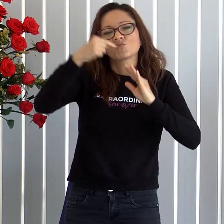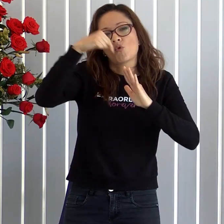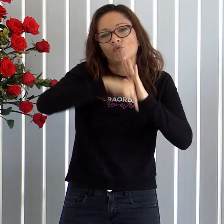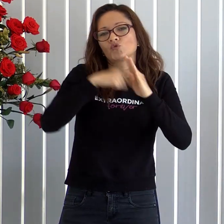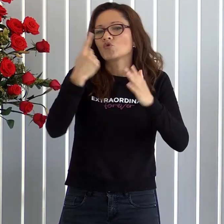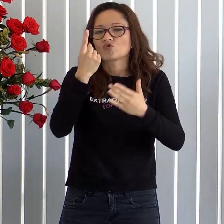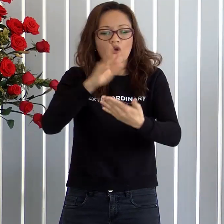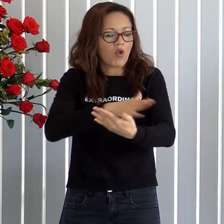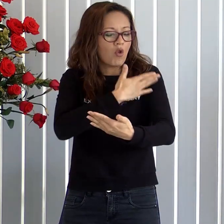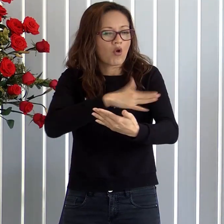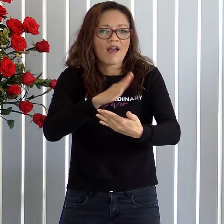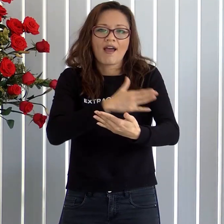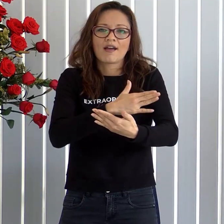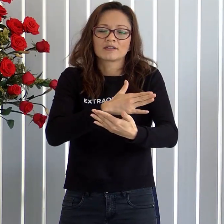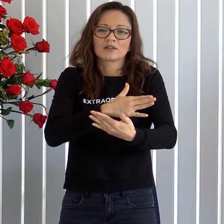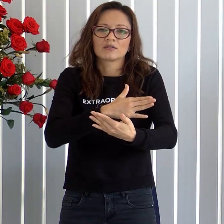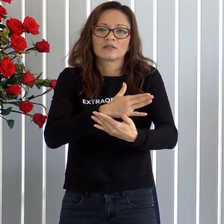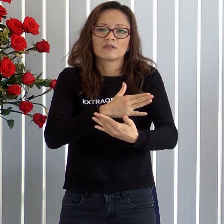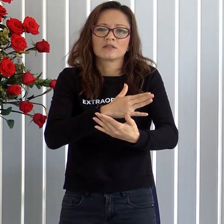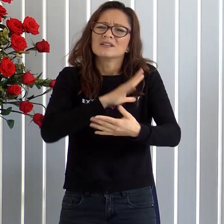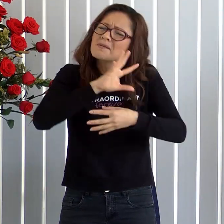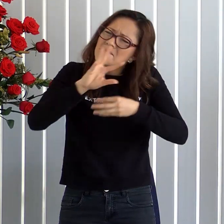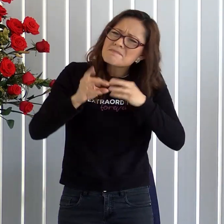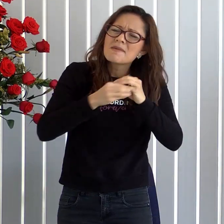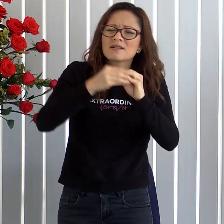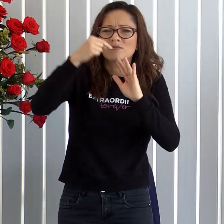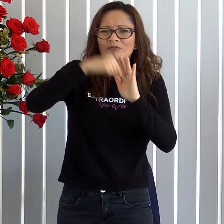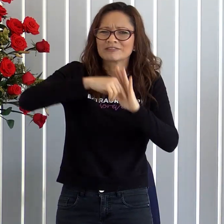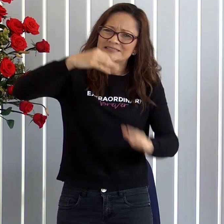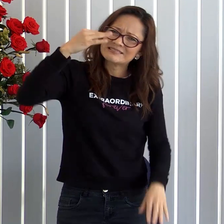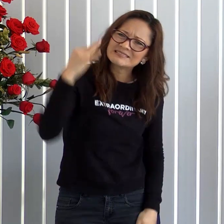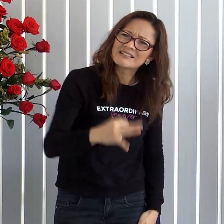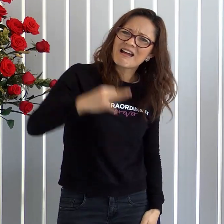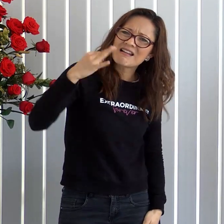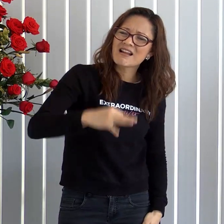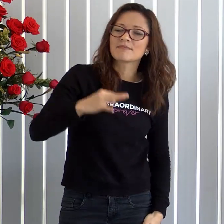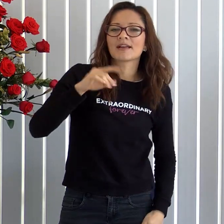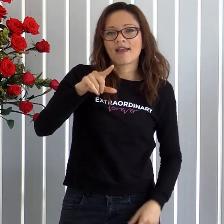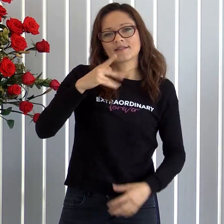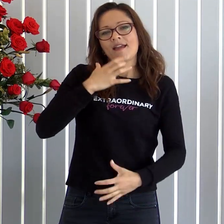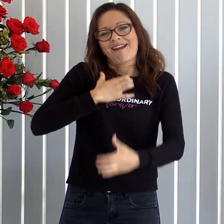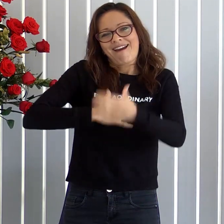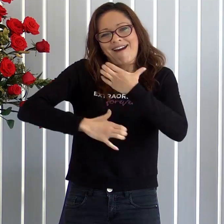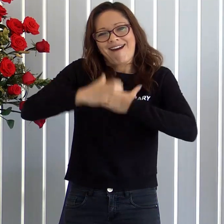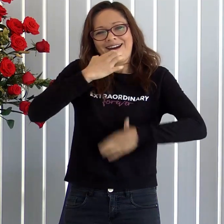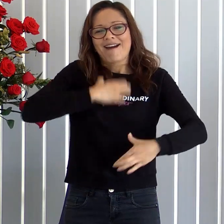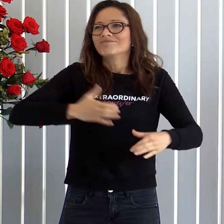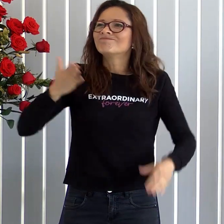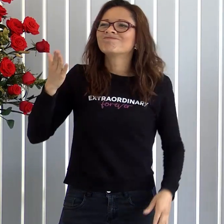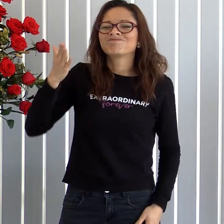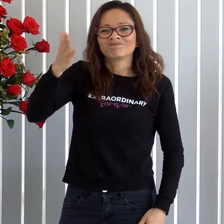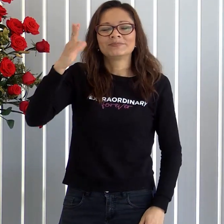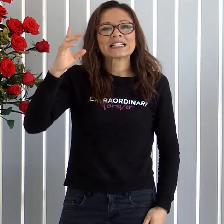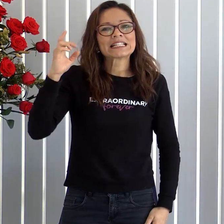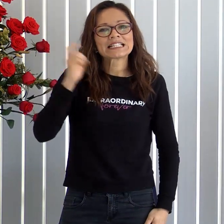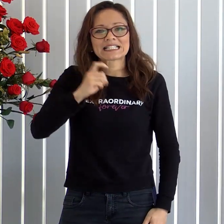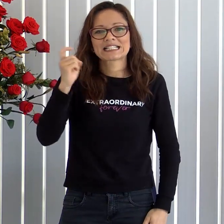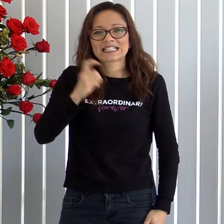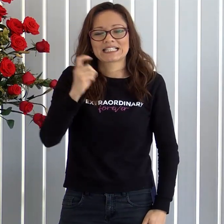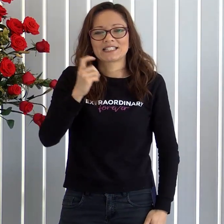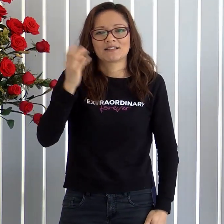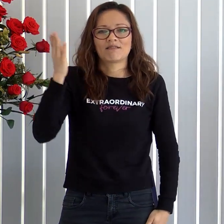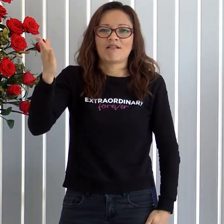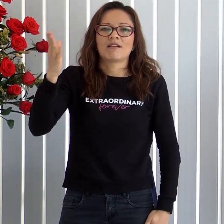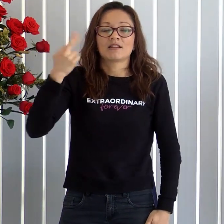y de quebrantamiento, Señor, del alma, sino que realmente sea nuestro anhelo, nuestro deseo, nuestra necesidad, y